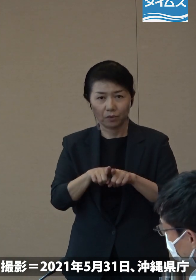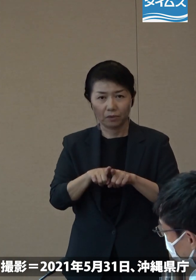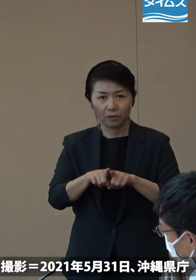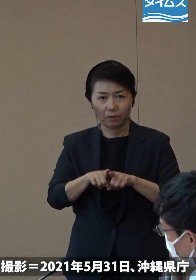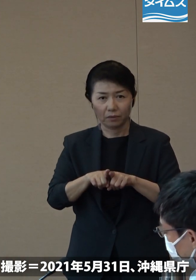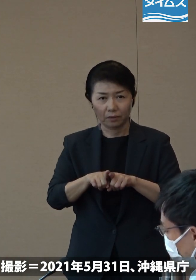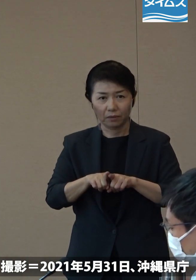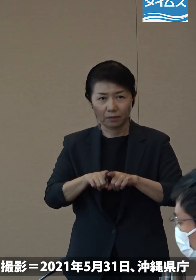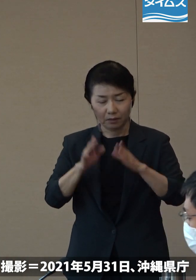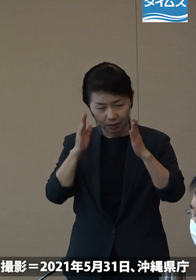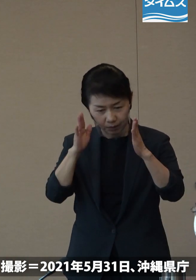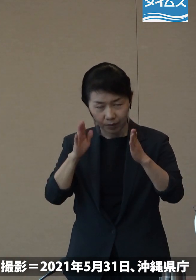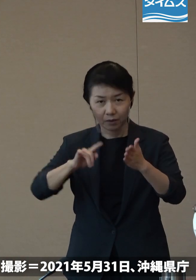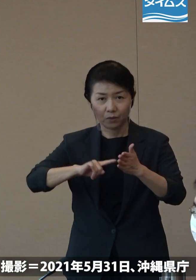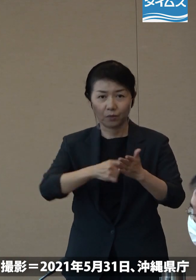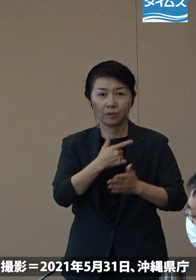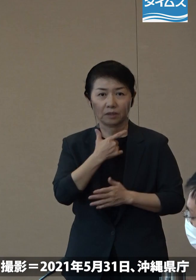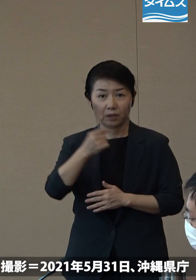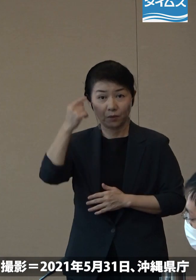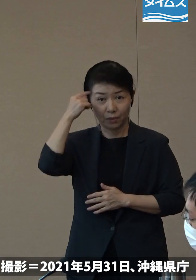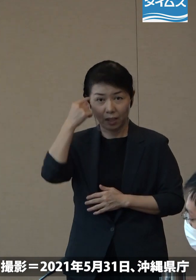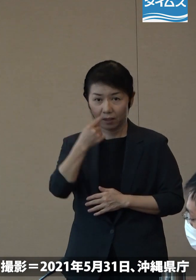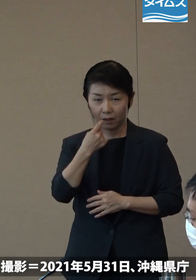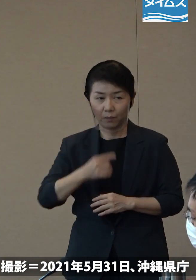いというように私はそう願います。